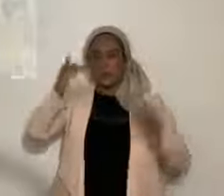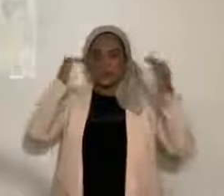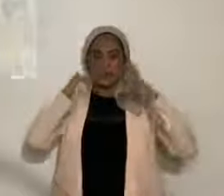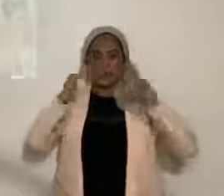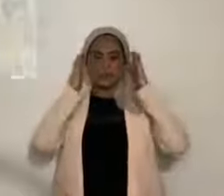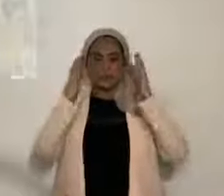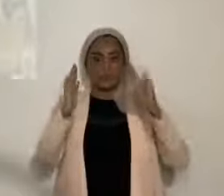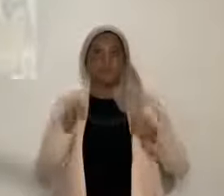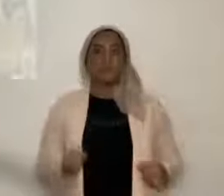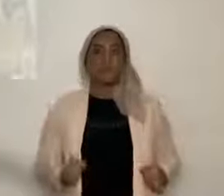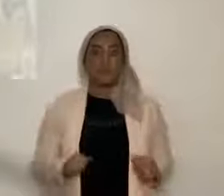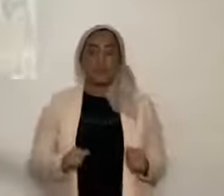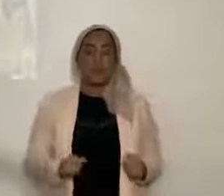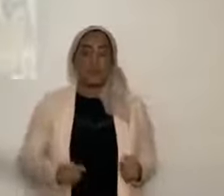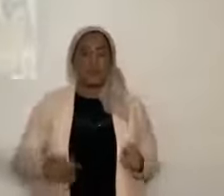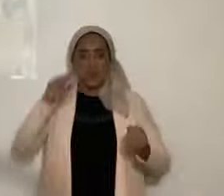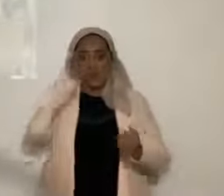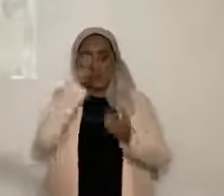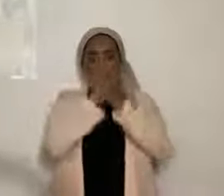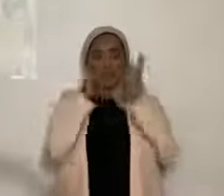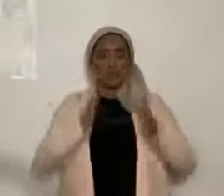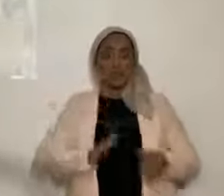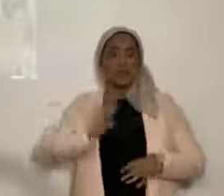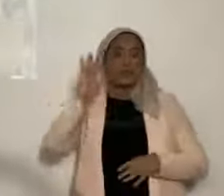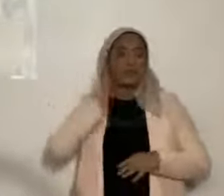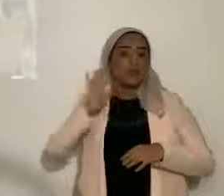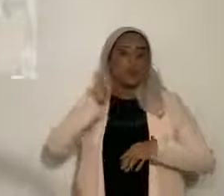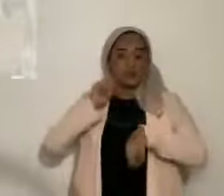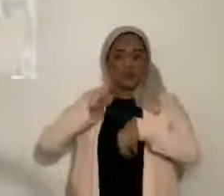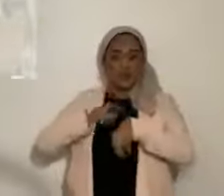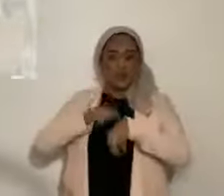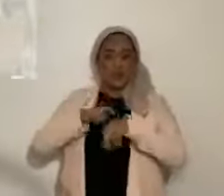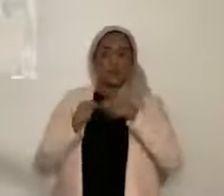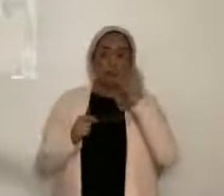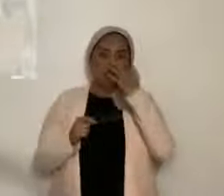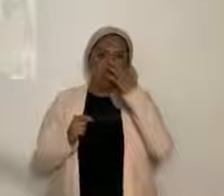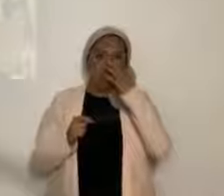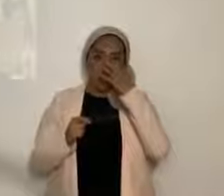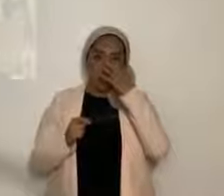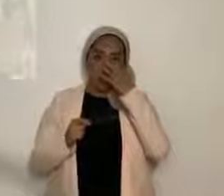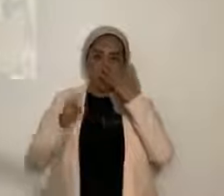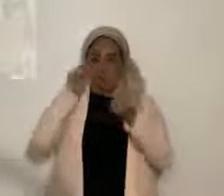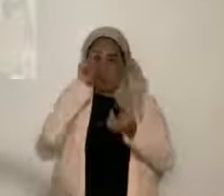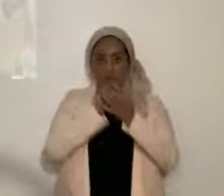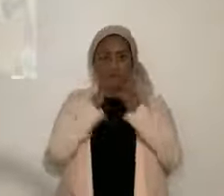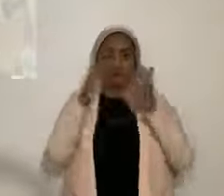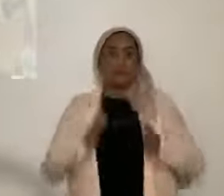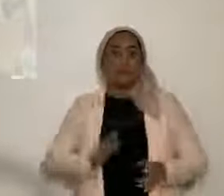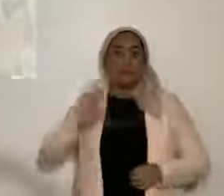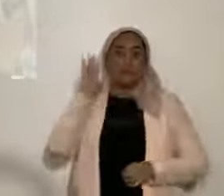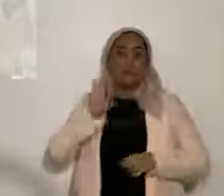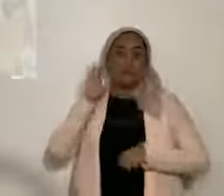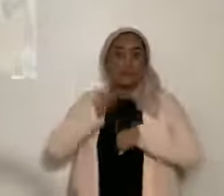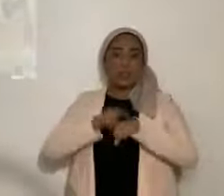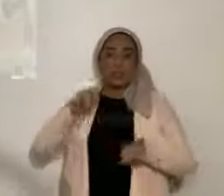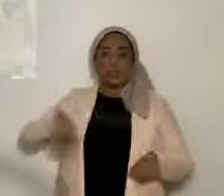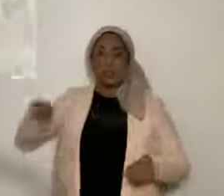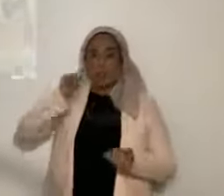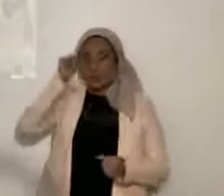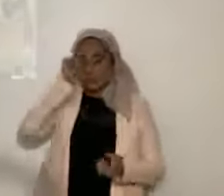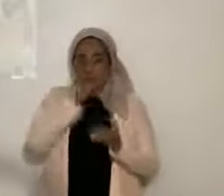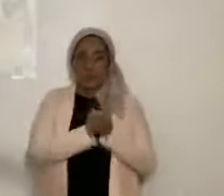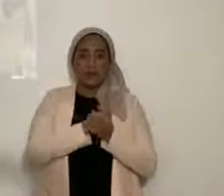escuchen. Los creyentes de esa época, ¿qué dije? Exacto. Los creyentes de esa época creían en